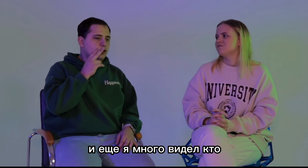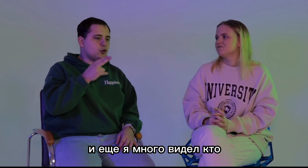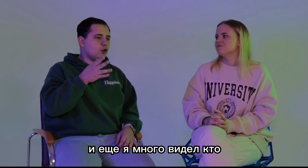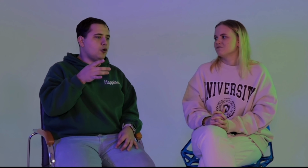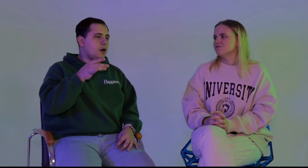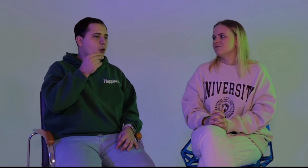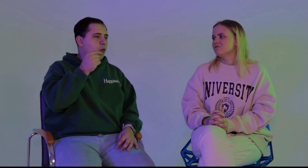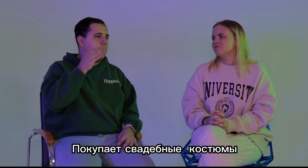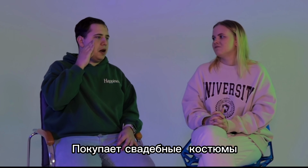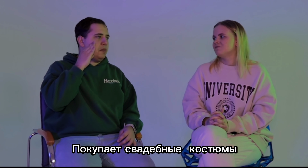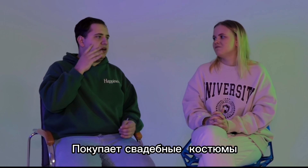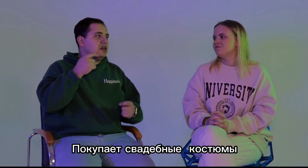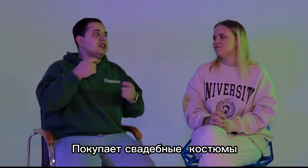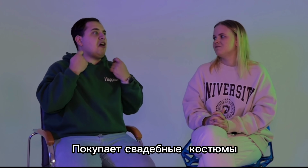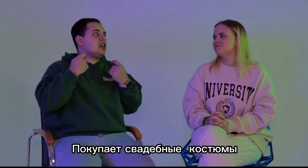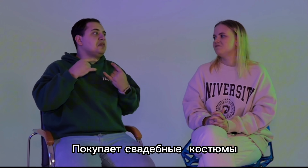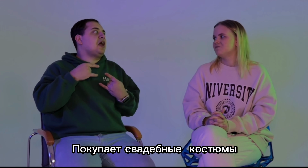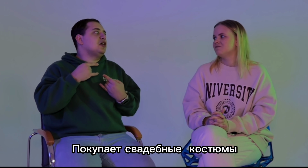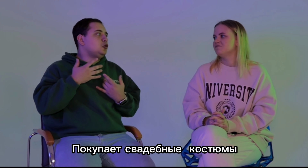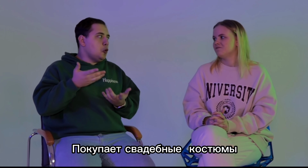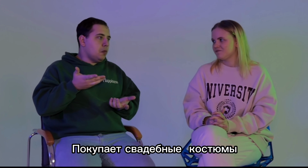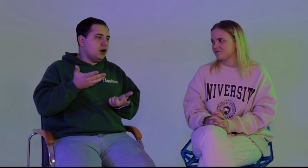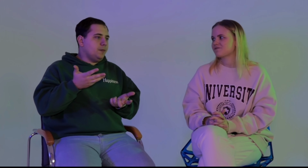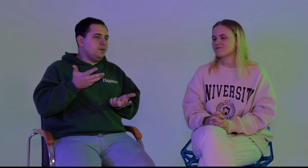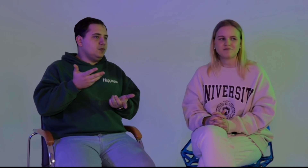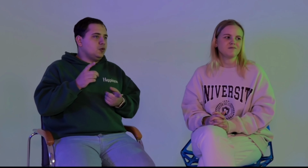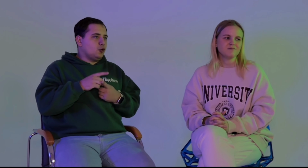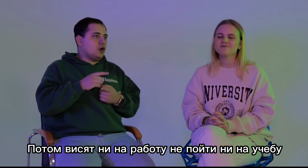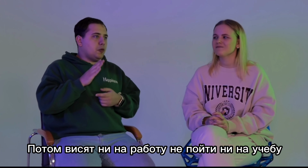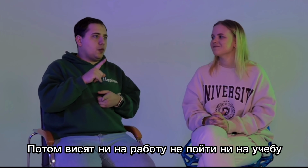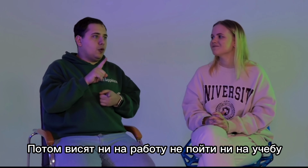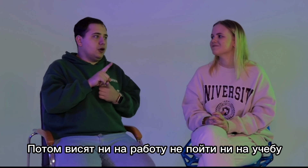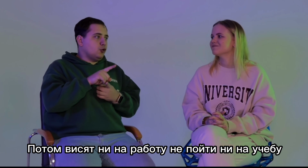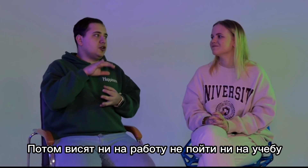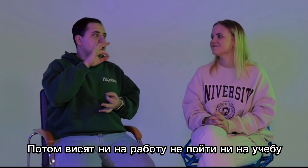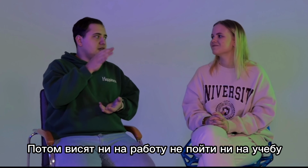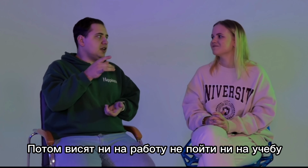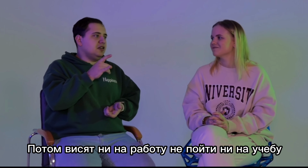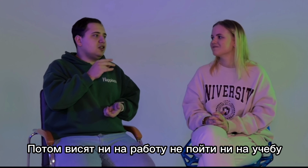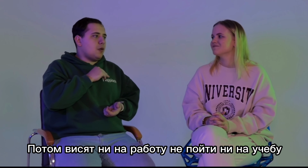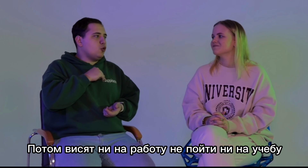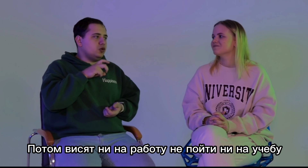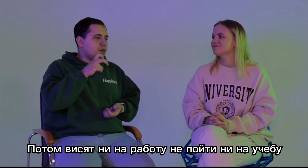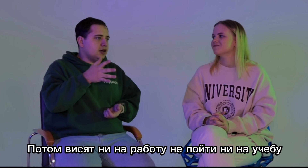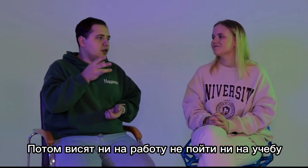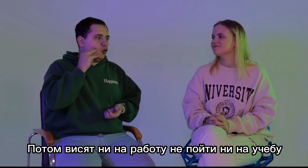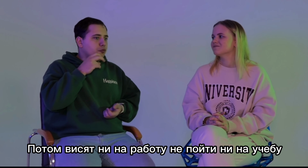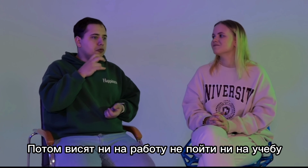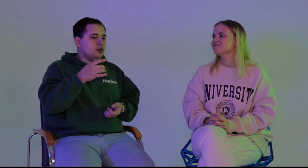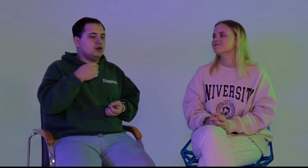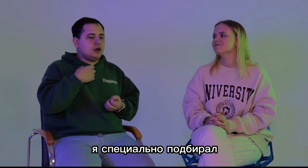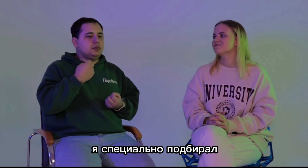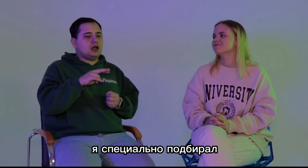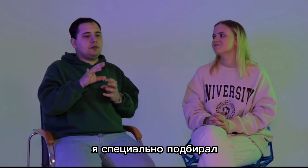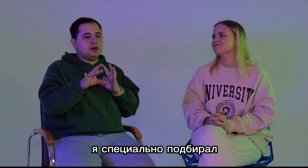кто покупали парни там свадебные костюмы, тоже потом они тоже висят, на работу не пойти, на учебу. Я специально